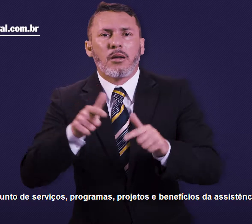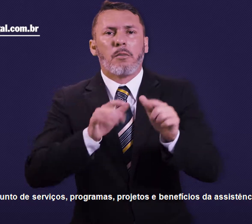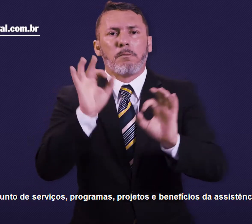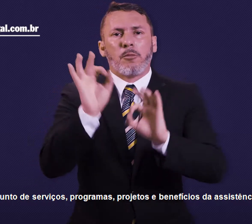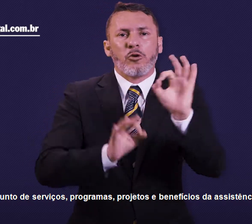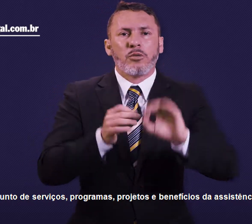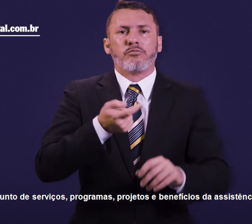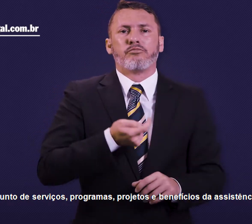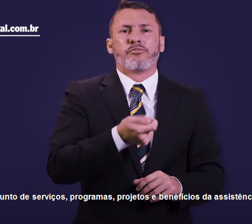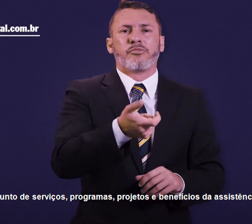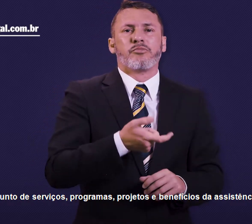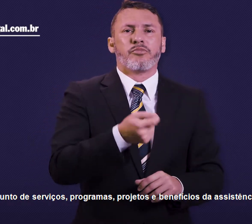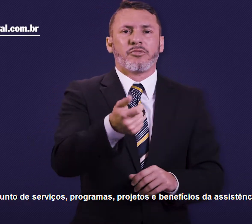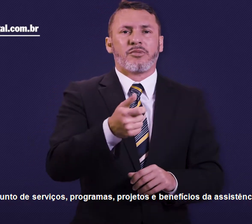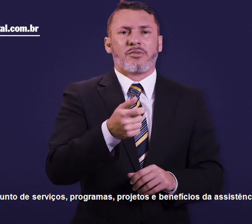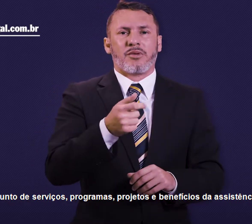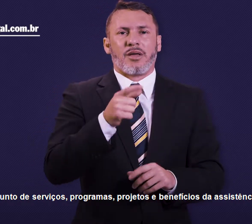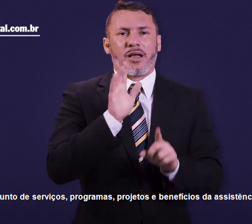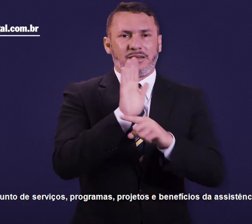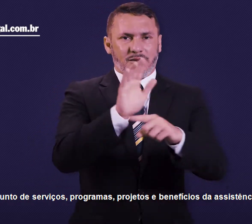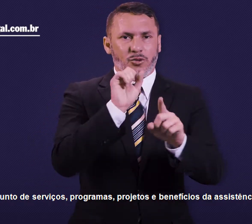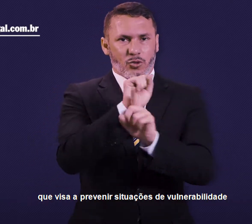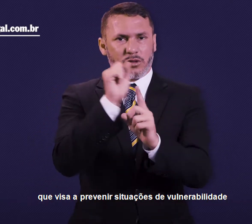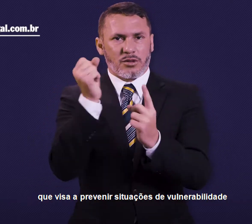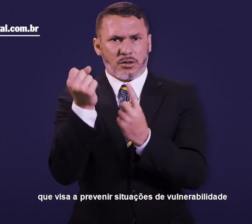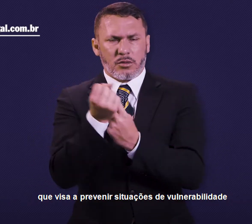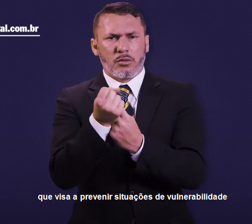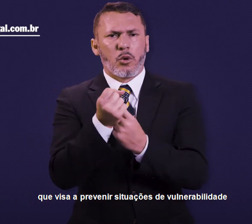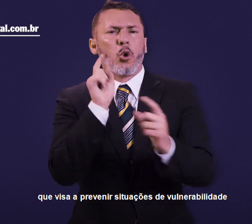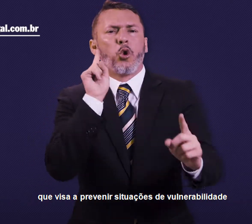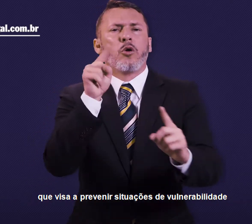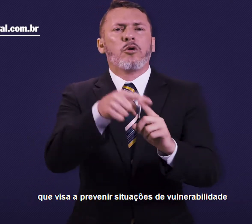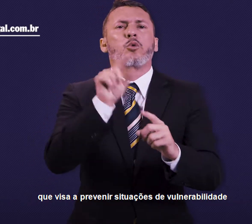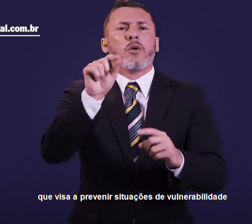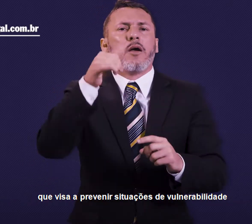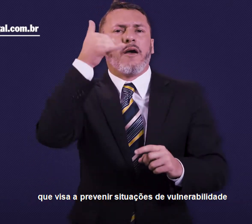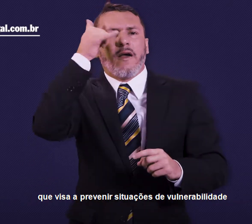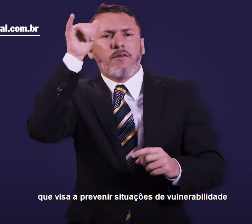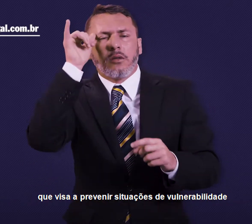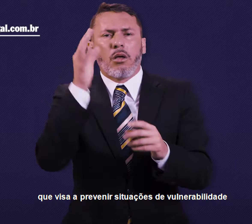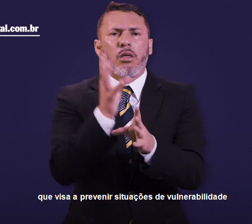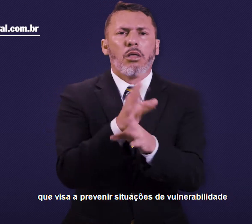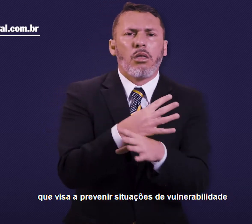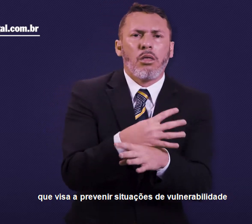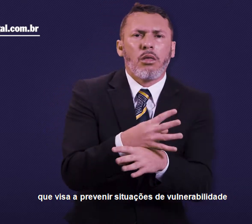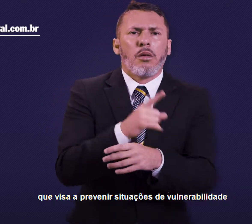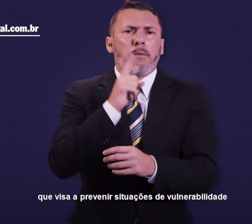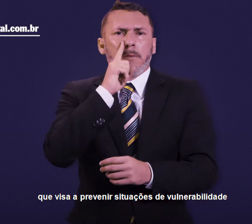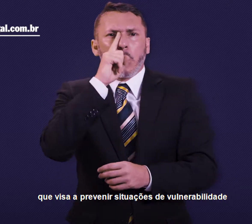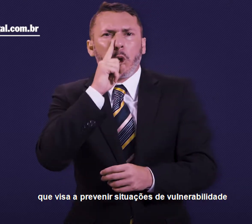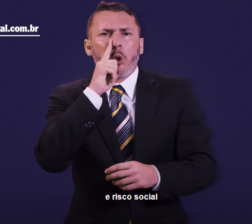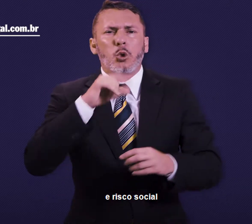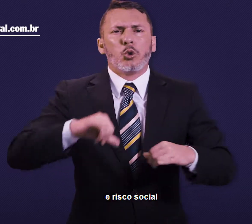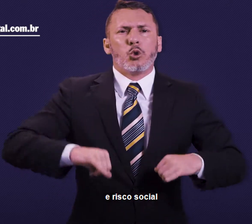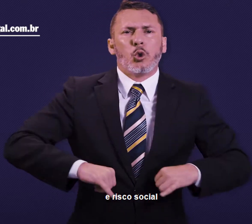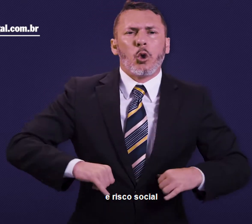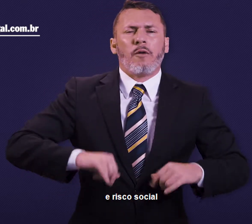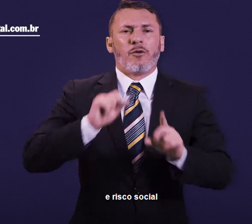projetos e benefícios da assistência social que visa a prevenir situações de vulnerabilidade e risco